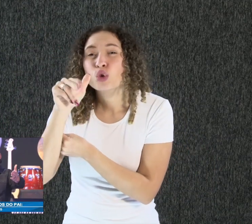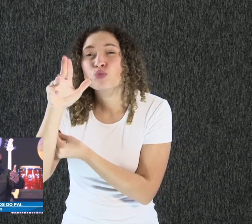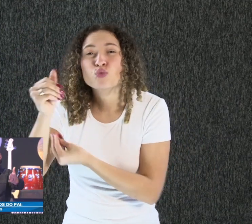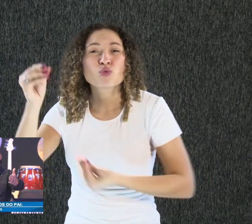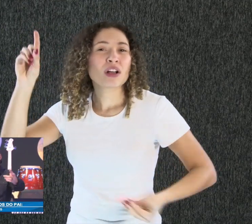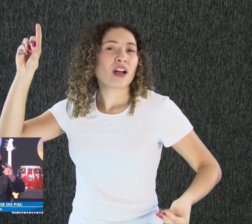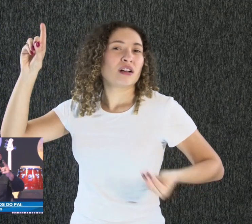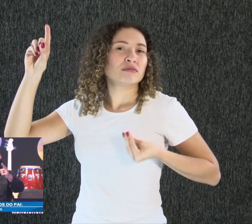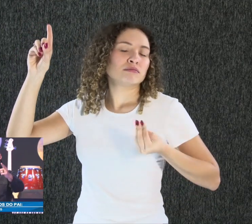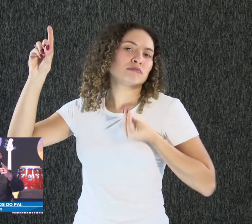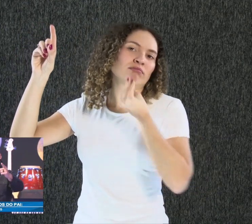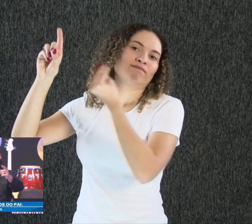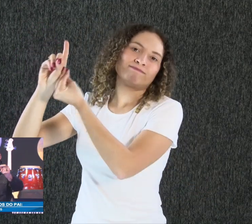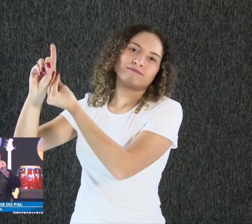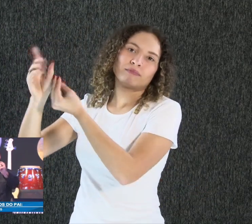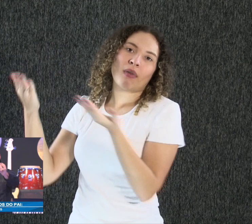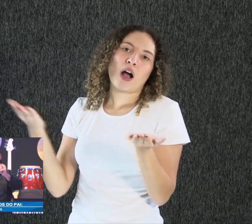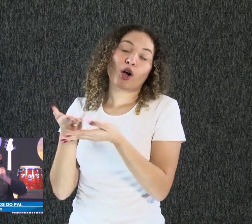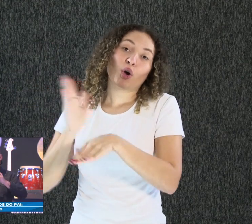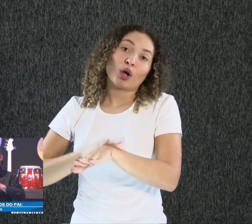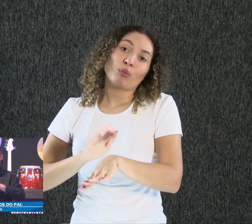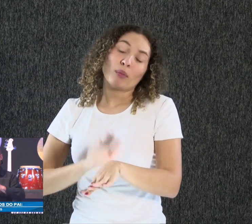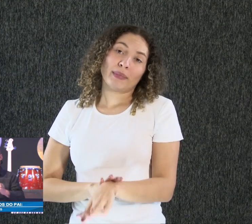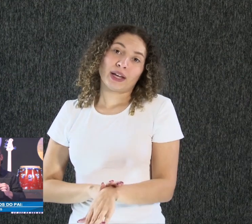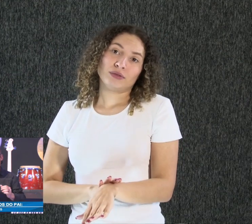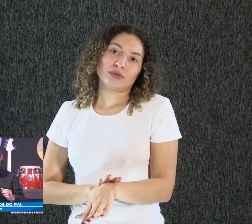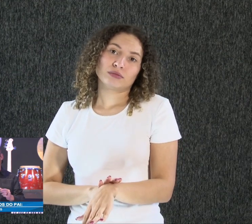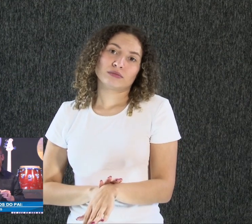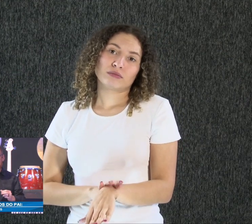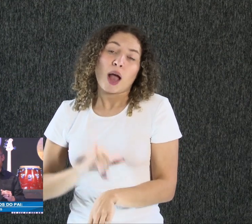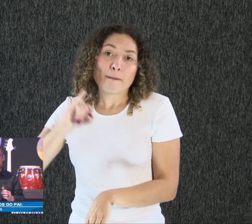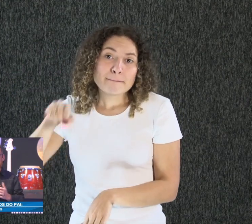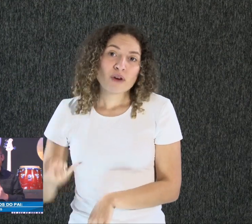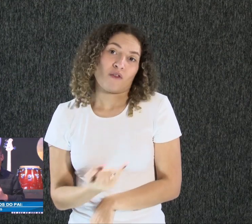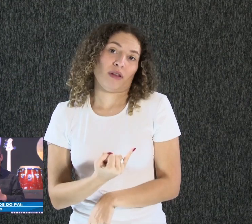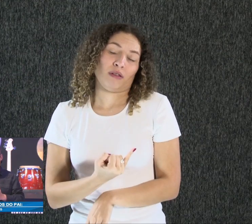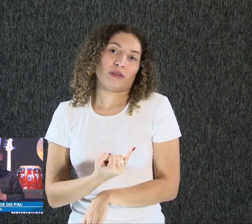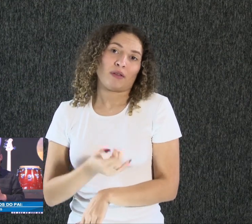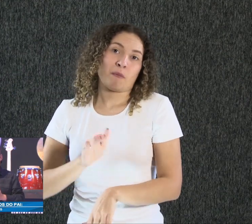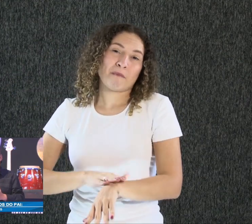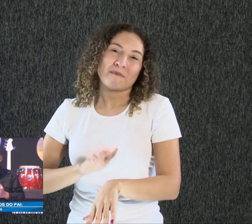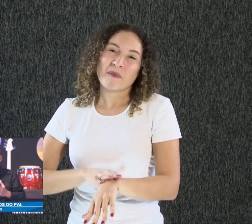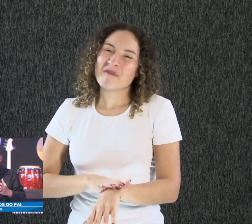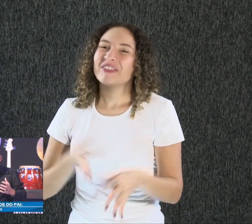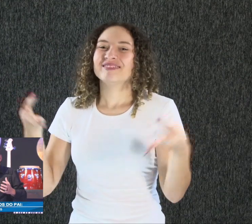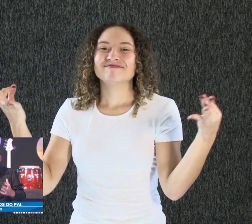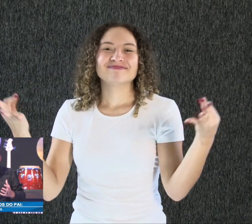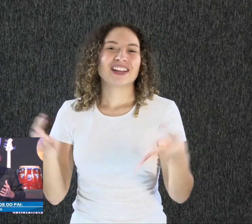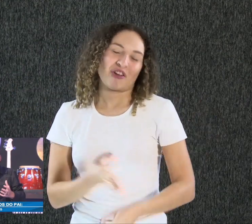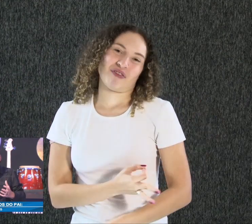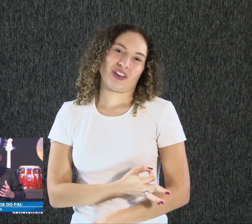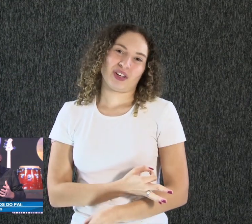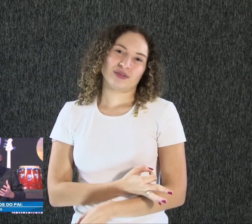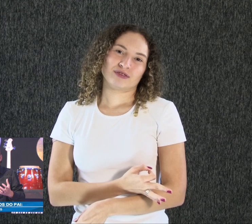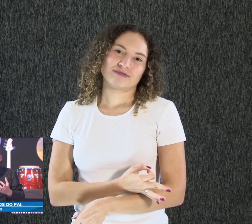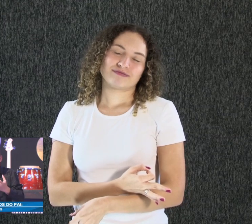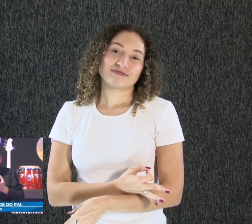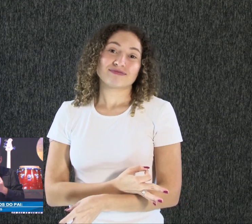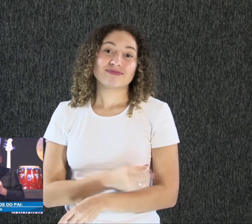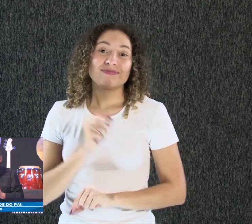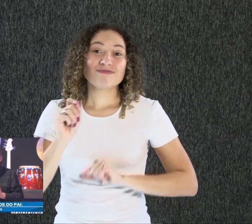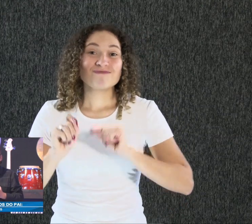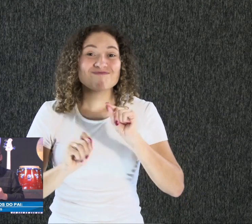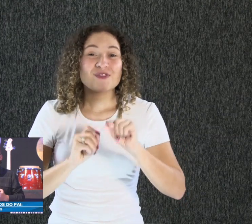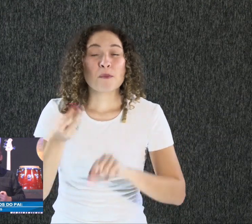não fez isso, nunca na sua vida, aproveite esse momento, aproveite essa oportunidade. Abra o seu coração e permita que